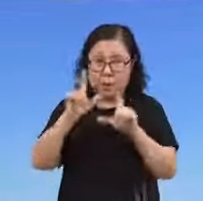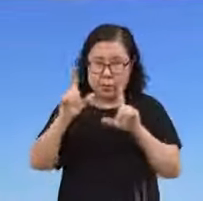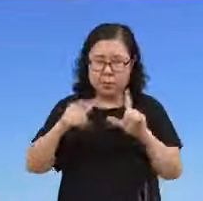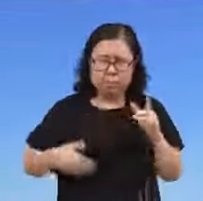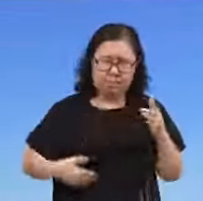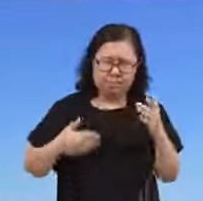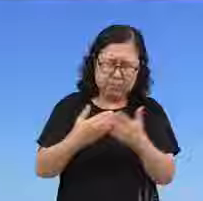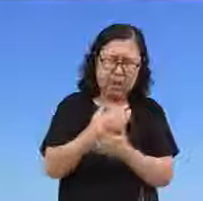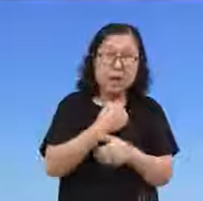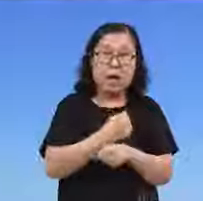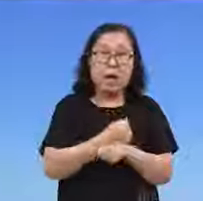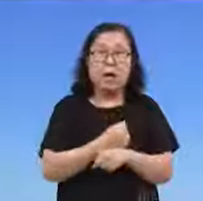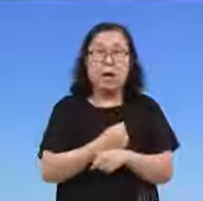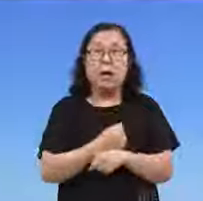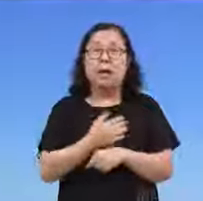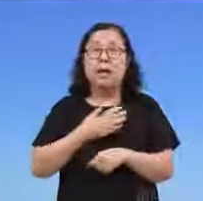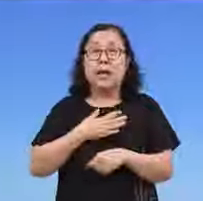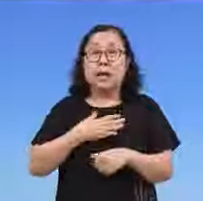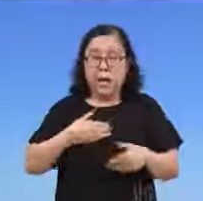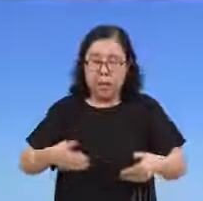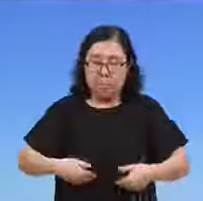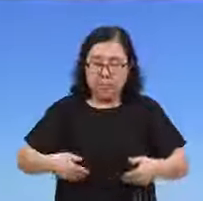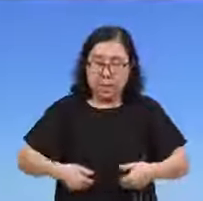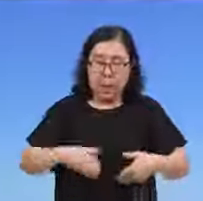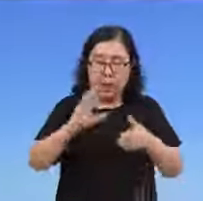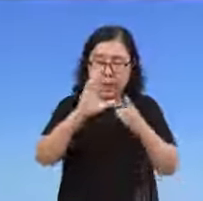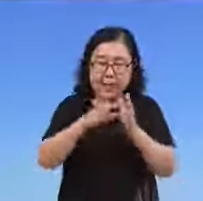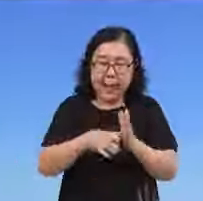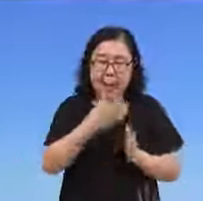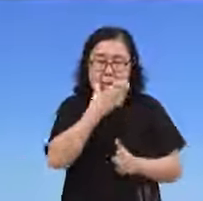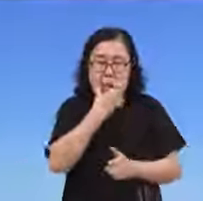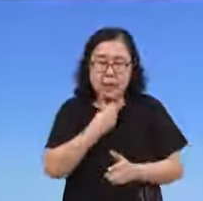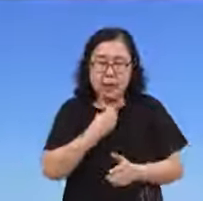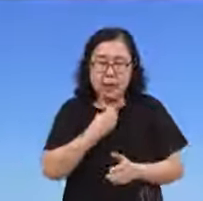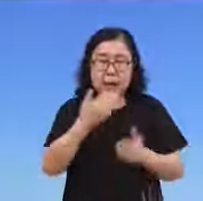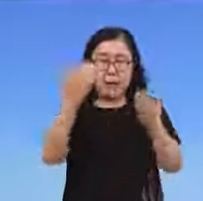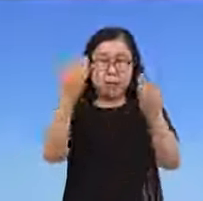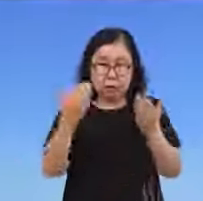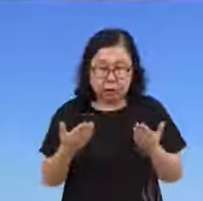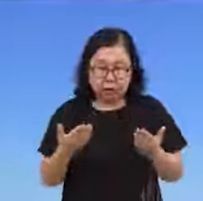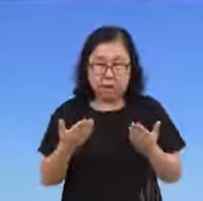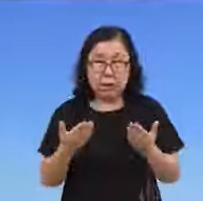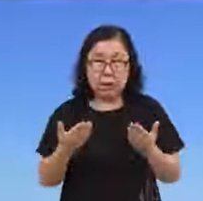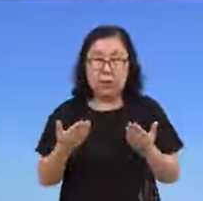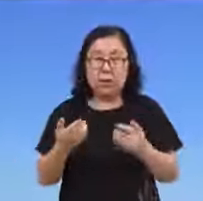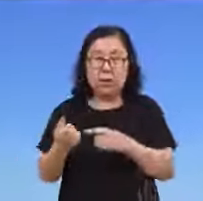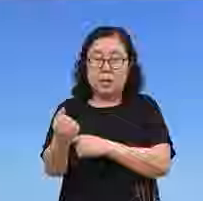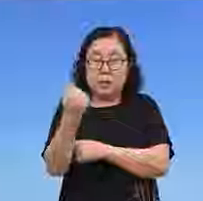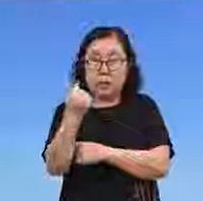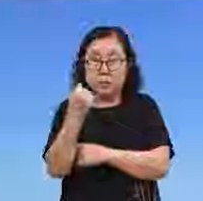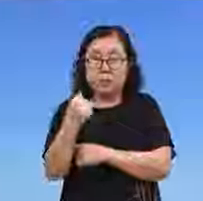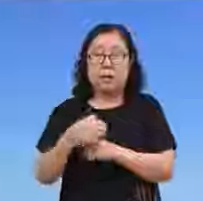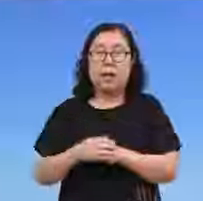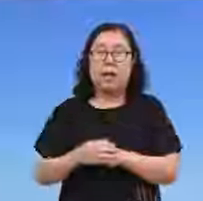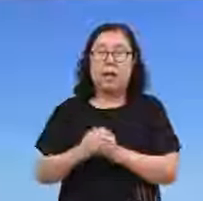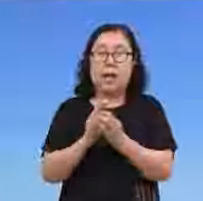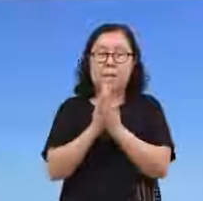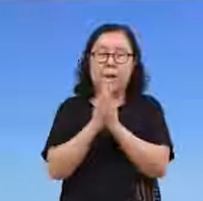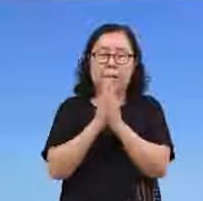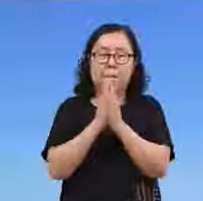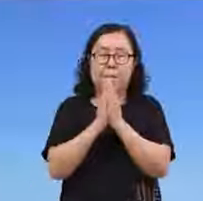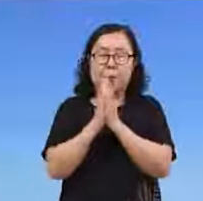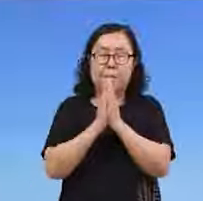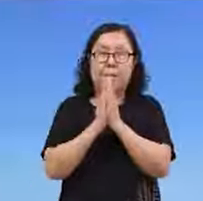내게 그동안 하나님은 그저 내가 필요할 때 복이나 주시는 어떤 강력한 힘, 막연하고 추상적인 힘,